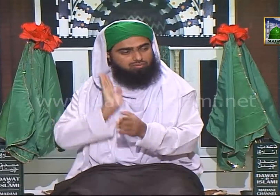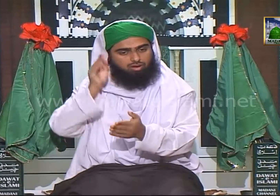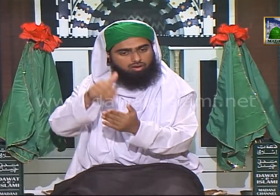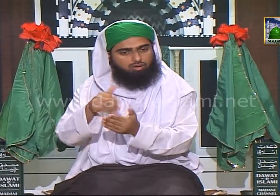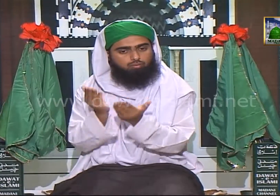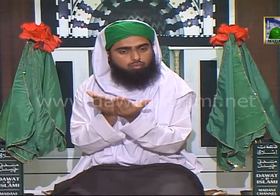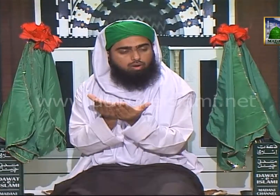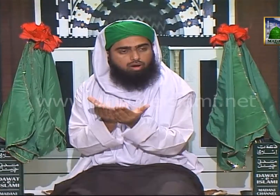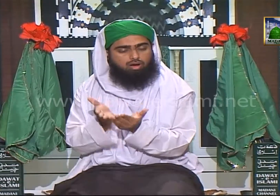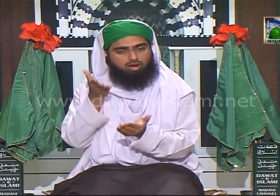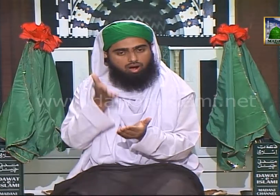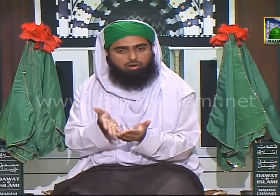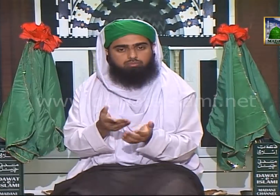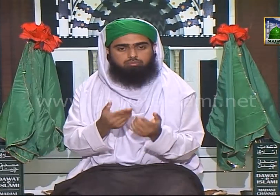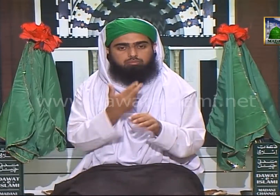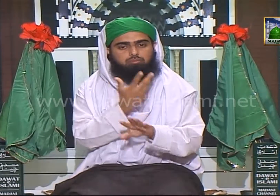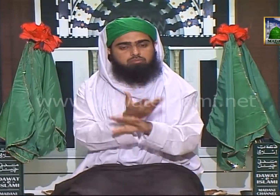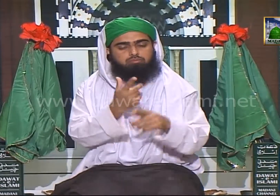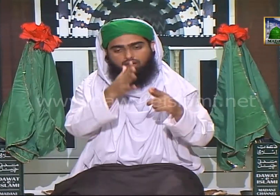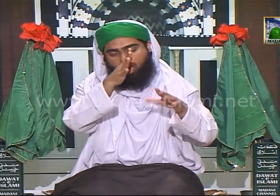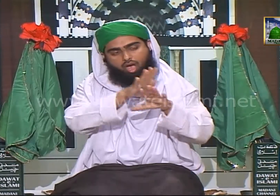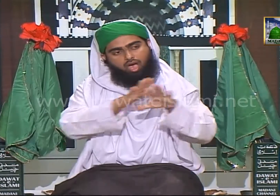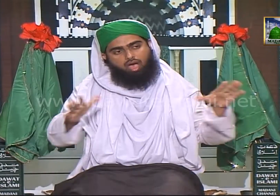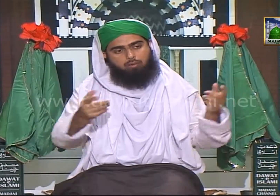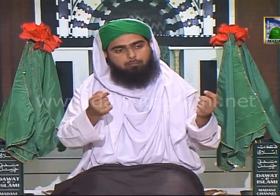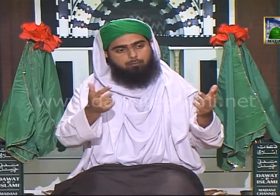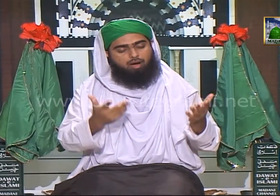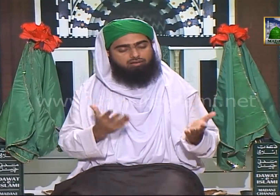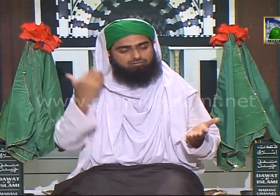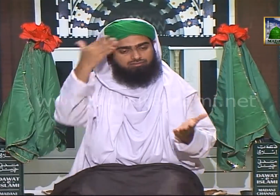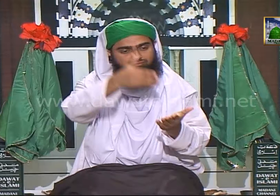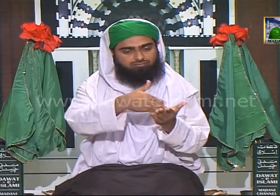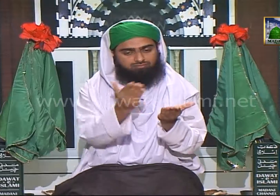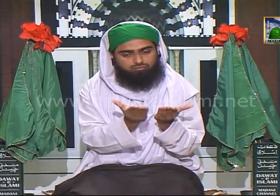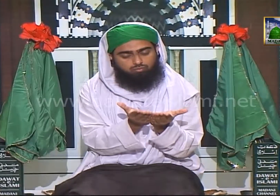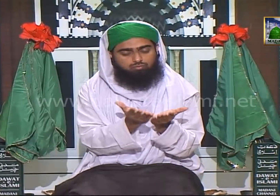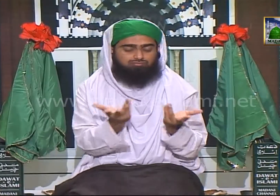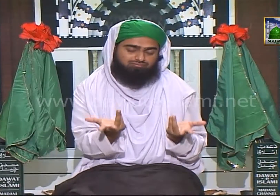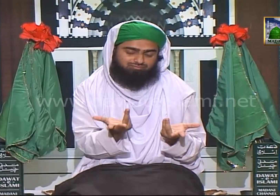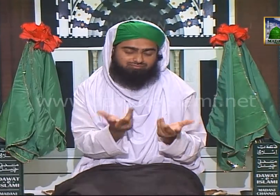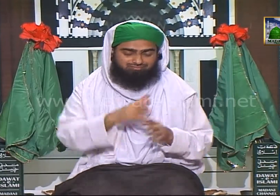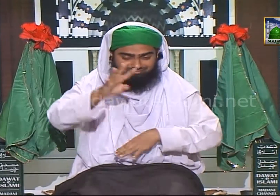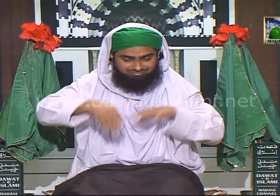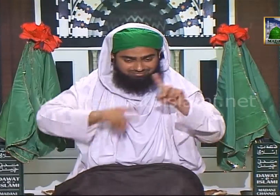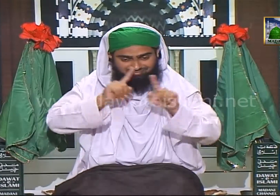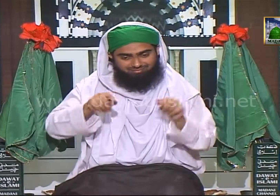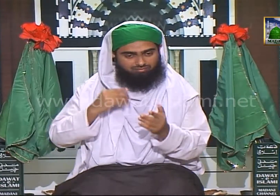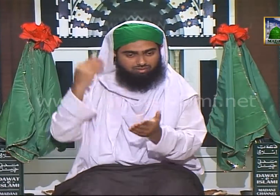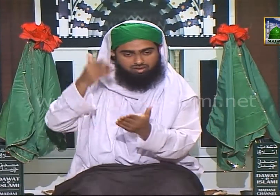کے مزار پر بھی فاتحہ پڑھنے پڑتے، انہیں واقعی لوگ دکانوں پر کارخانوں پر دعا کرواتے، اب منع بھی نہیں کر سکتے، گزرے تو ٹھیک ہے دعا کر دو، ایسے بگاڑے نہیں،